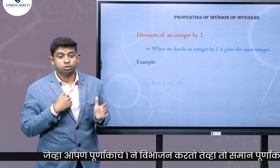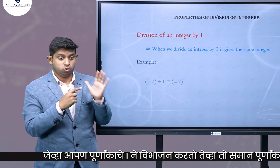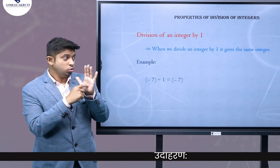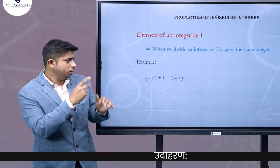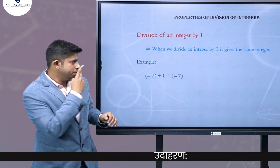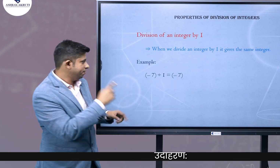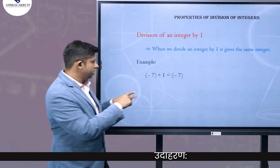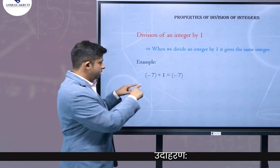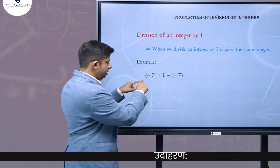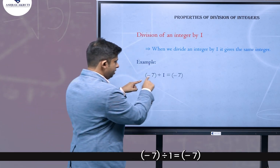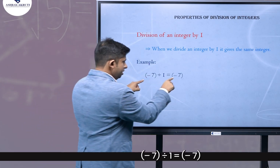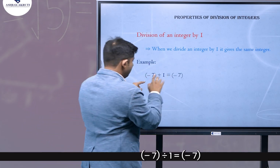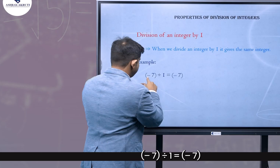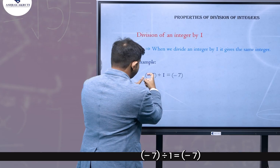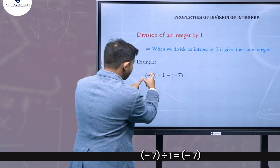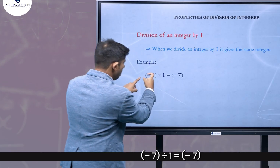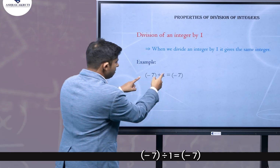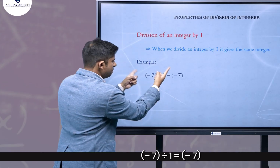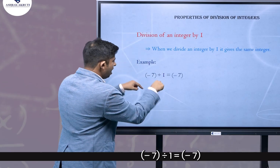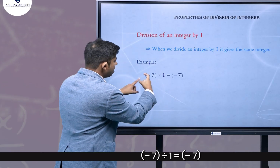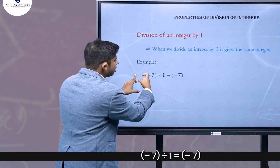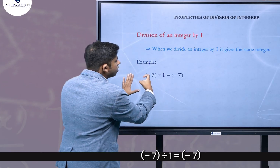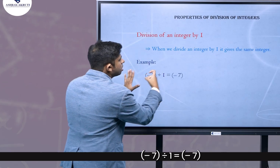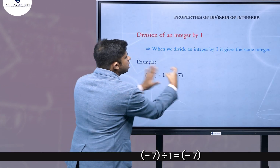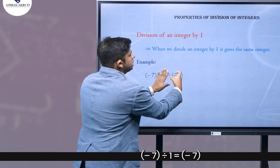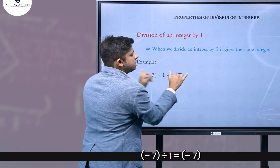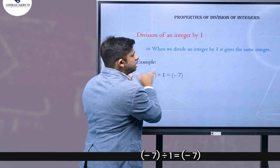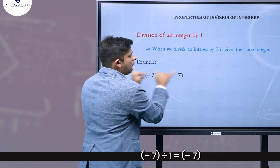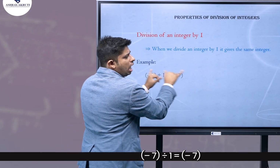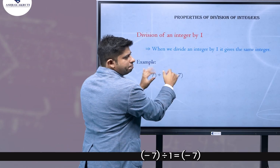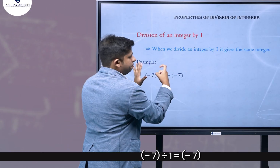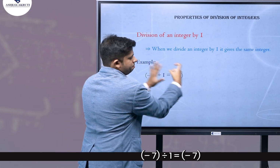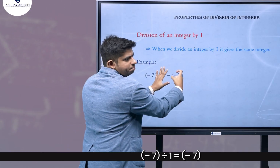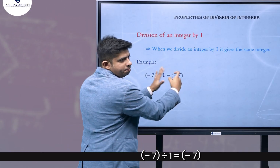देतो. उदाहरणार्थ -7 डिवाइड बाय 1 इक्वल्स टू -7.